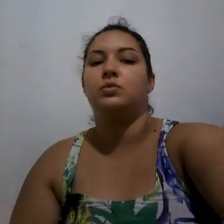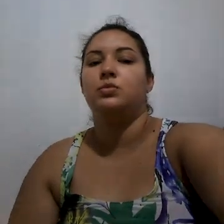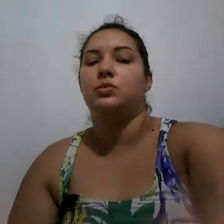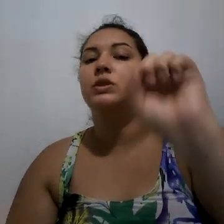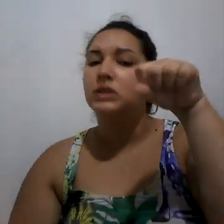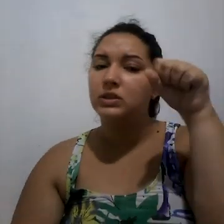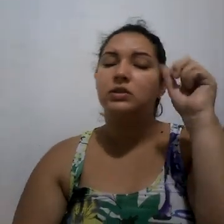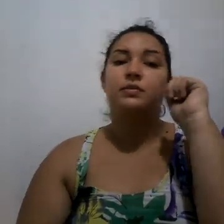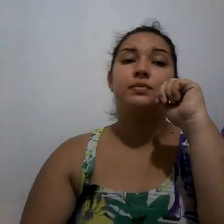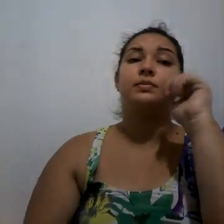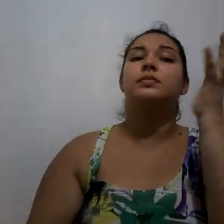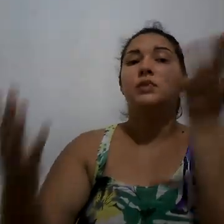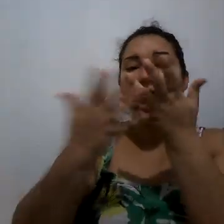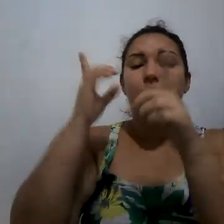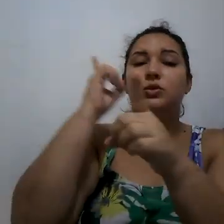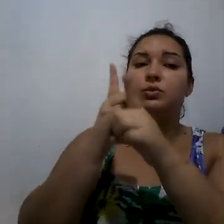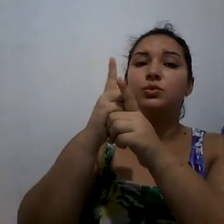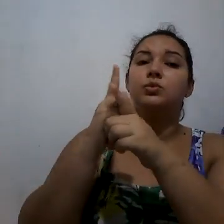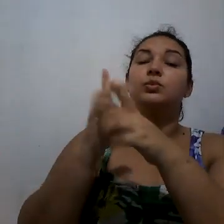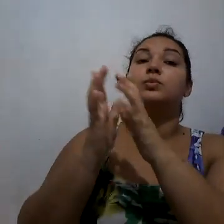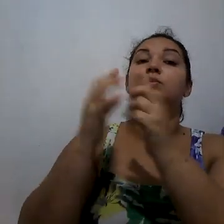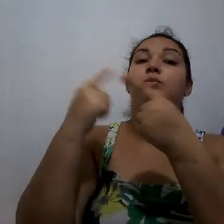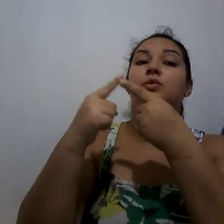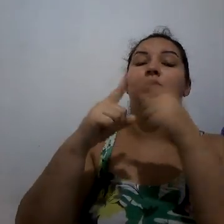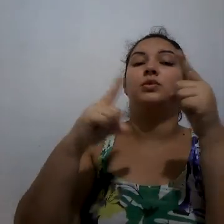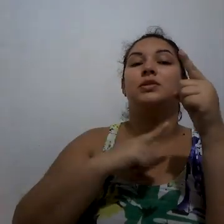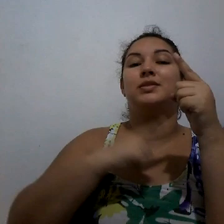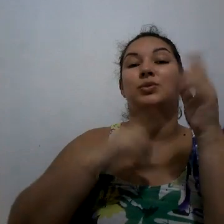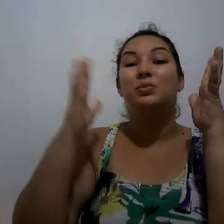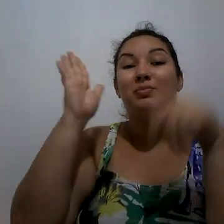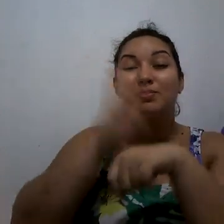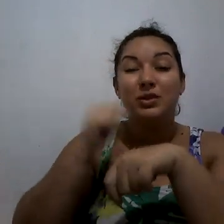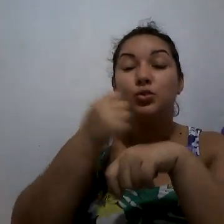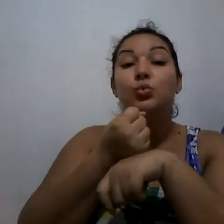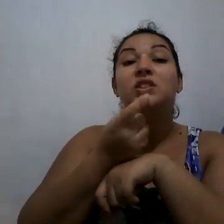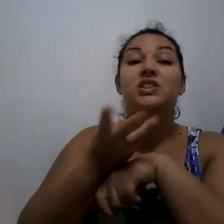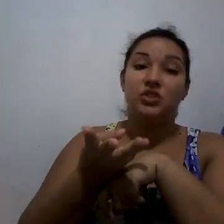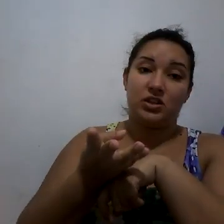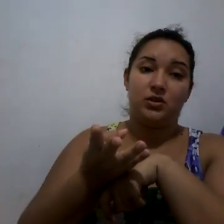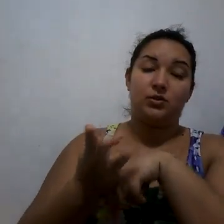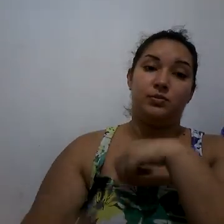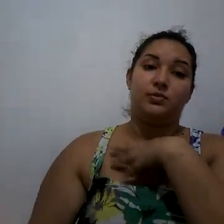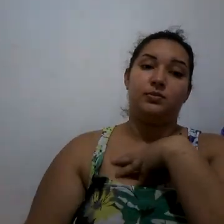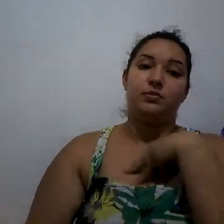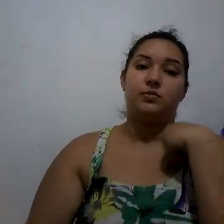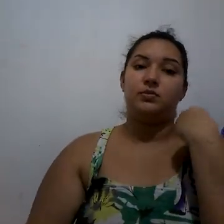Sim, agora eu acho. Por quê? Eu tenho uma concentração maior. Então, com relação à